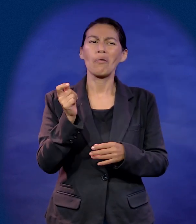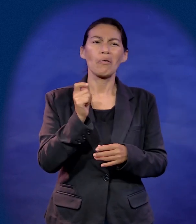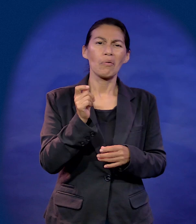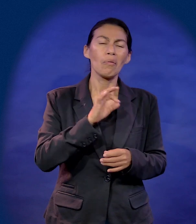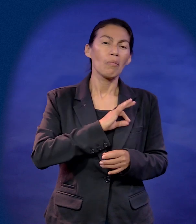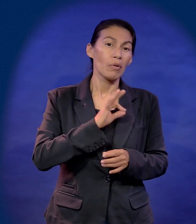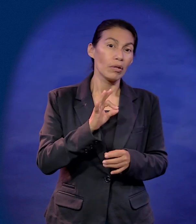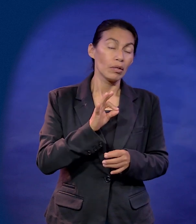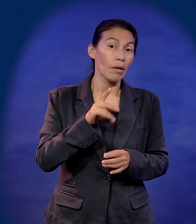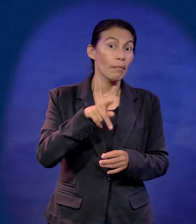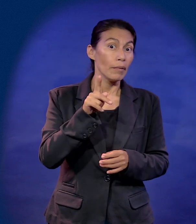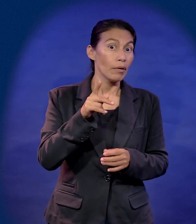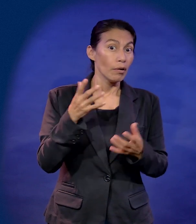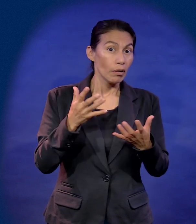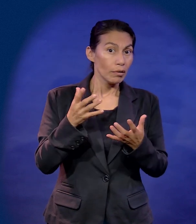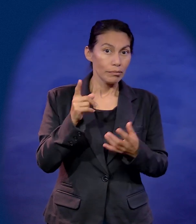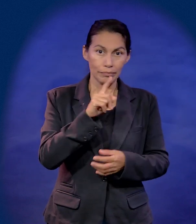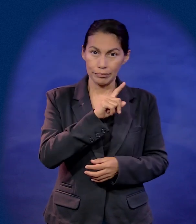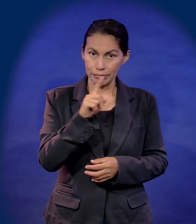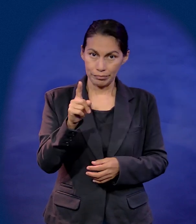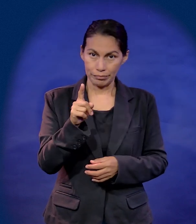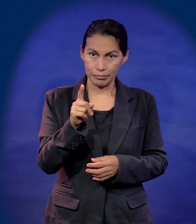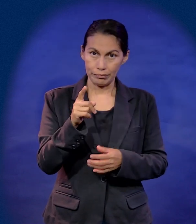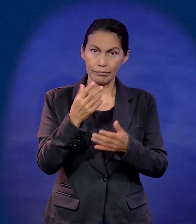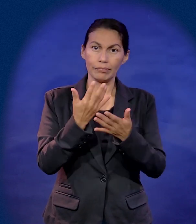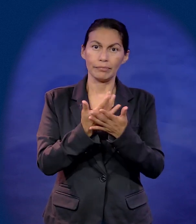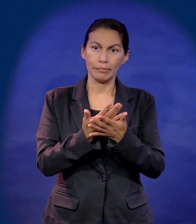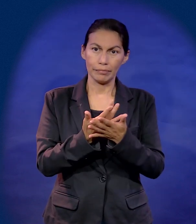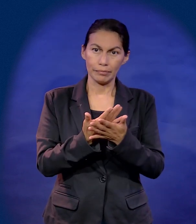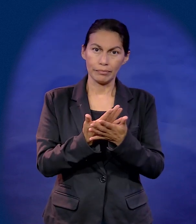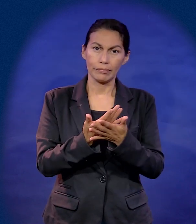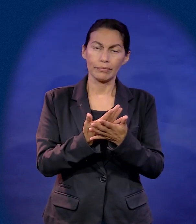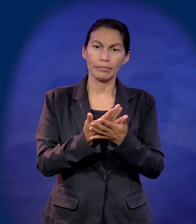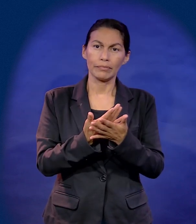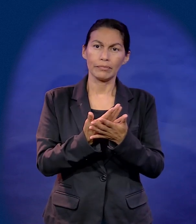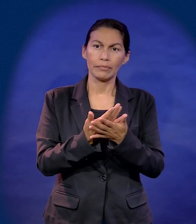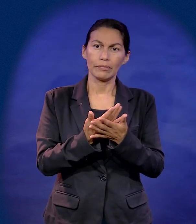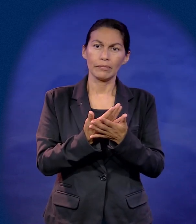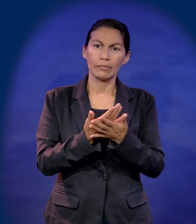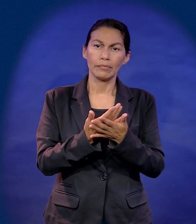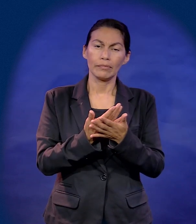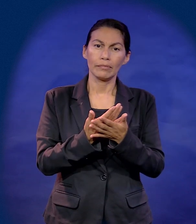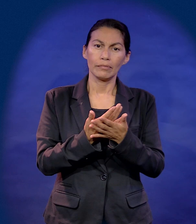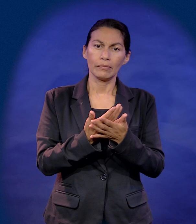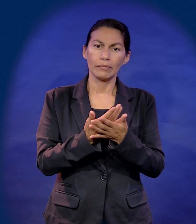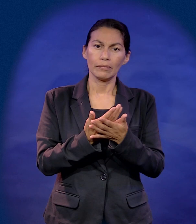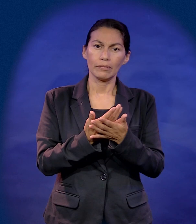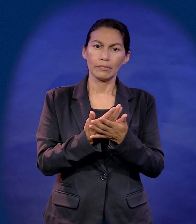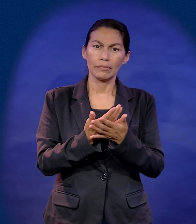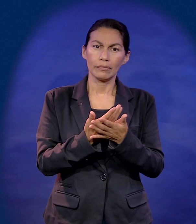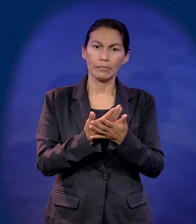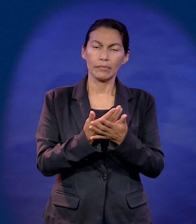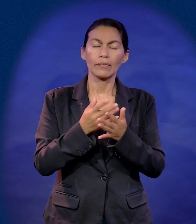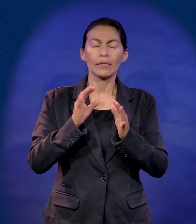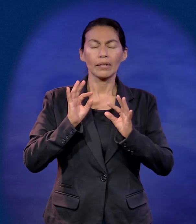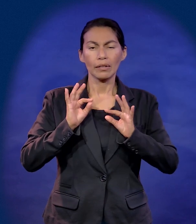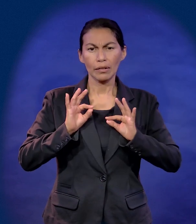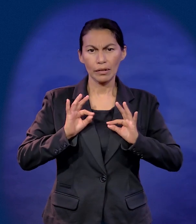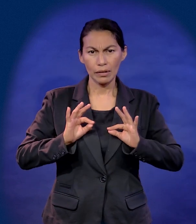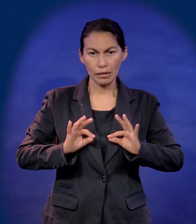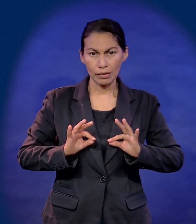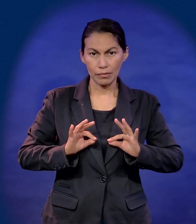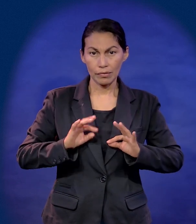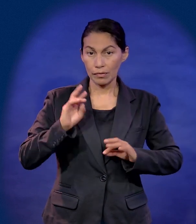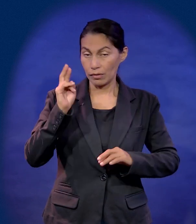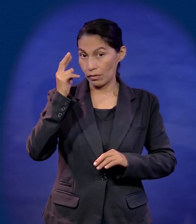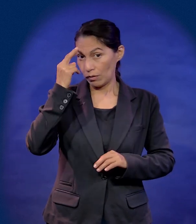nada, listo para avanzar y seguir, pero todavía no lo hagas. Date tiempo. Da un